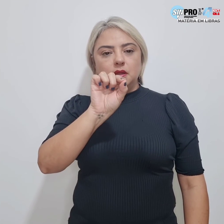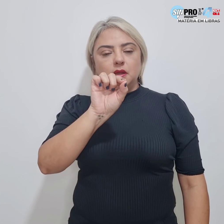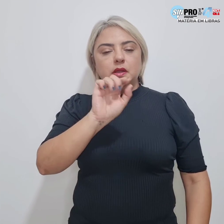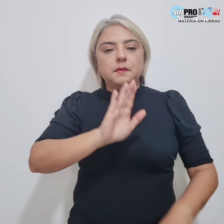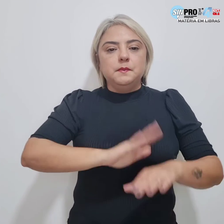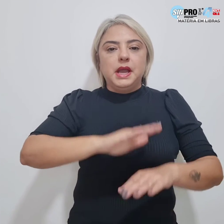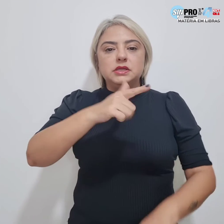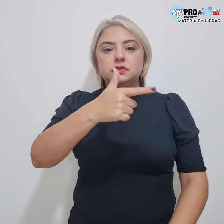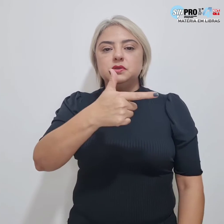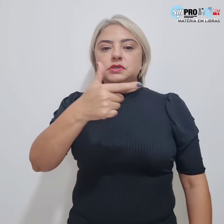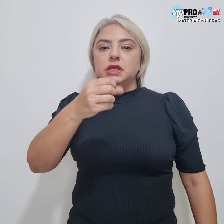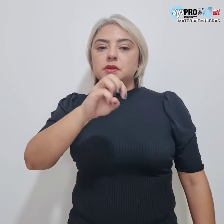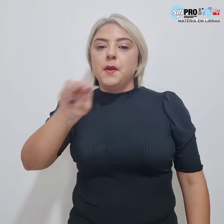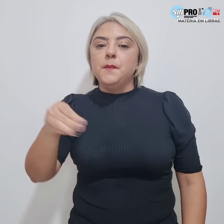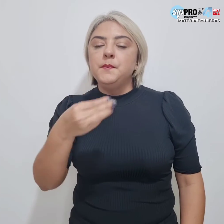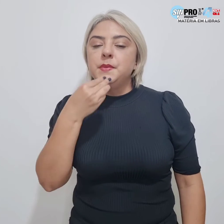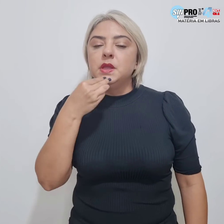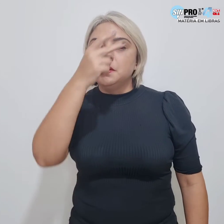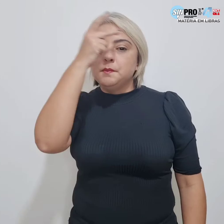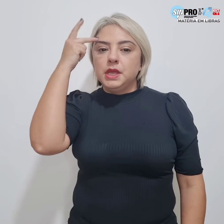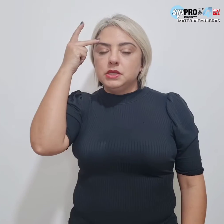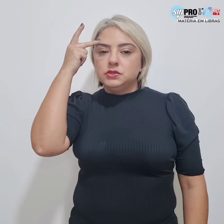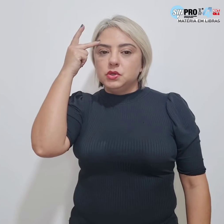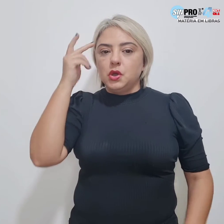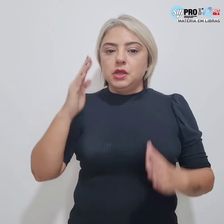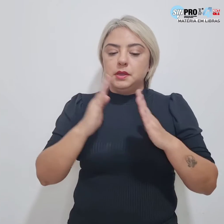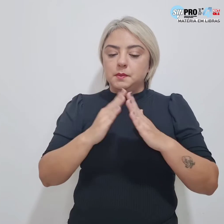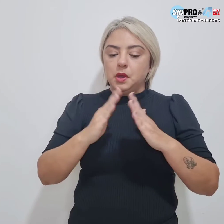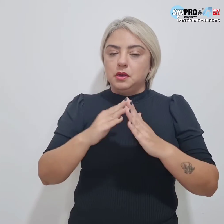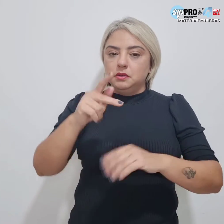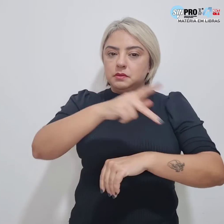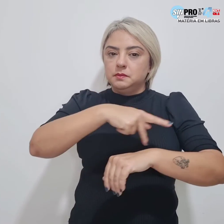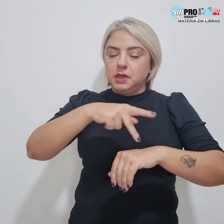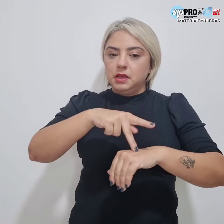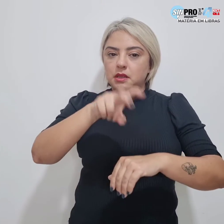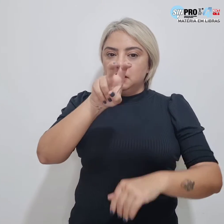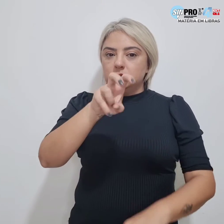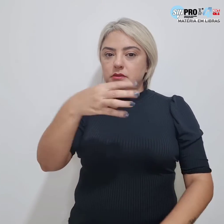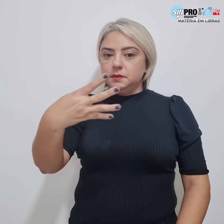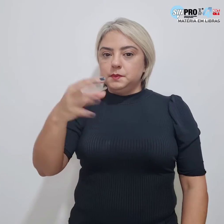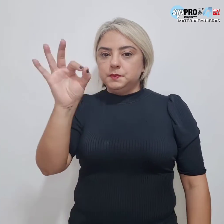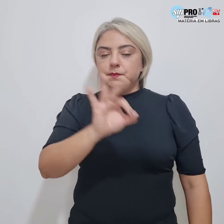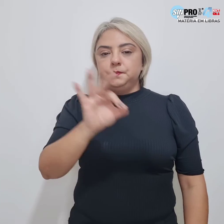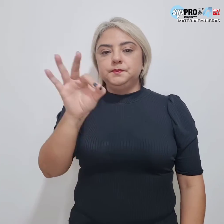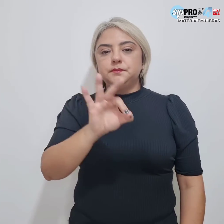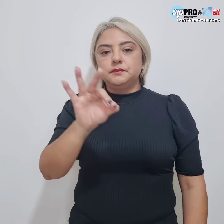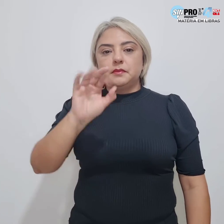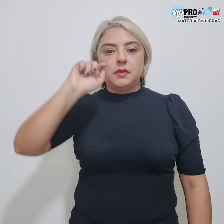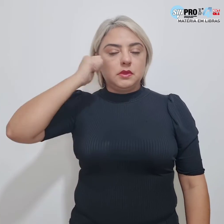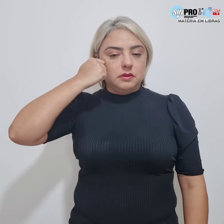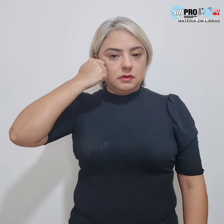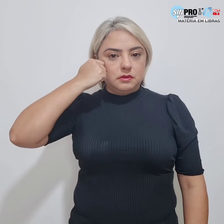os mais de 200 milhões de brasileiros residentes no país, 54% são negros.